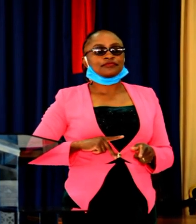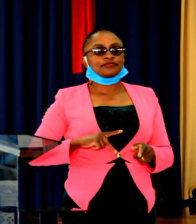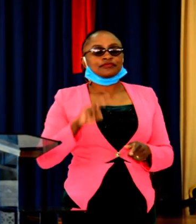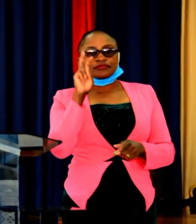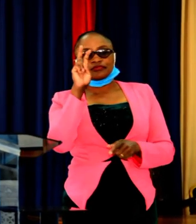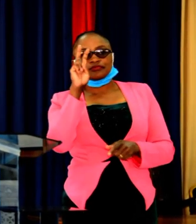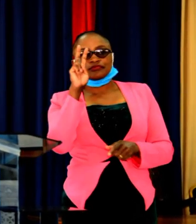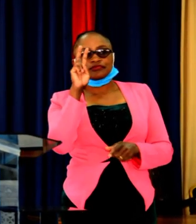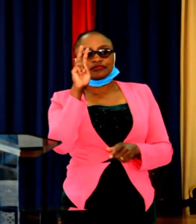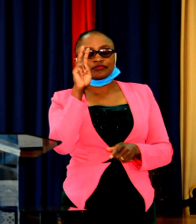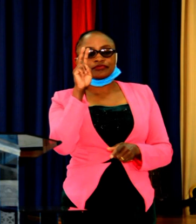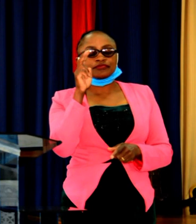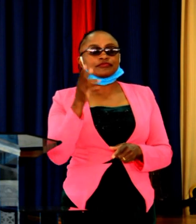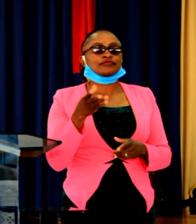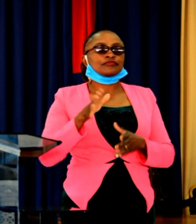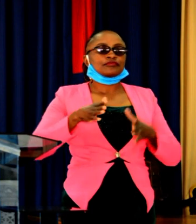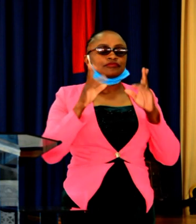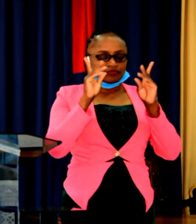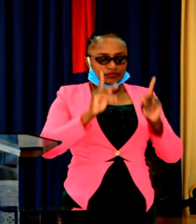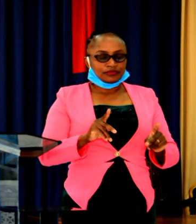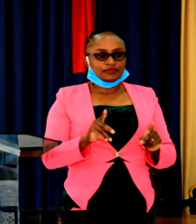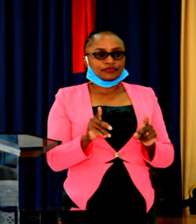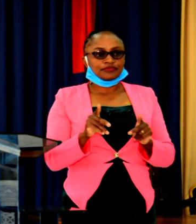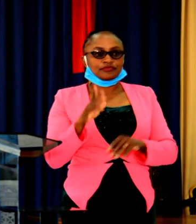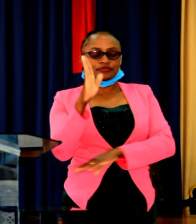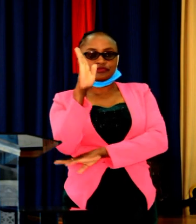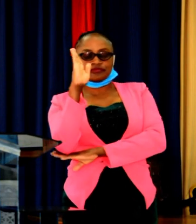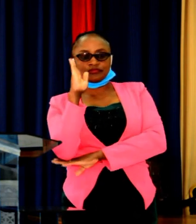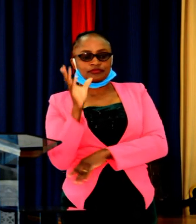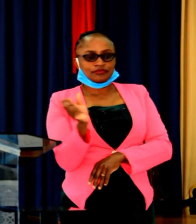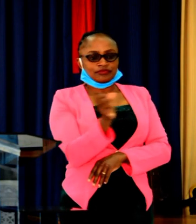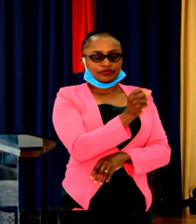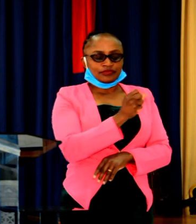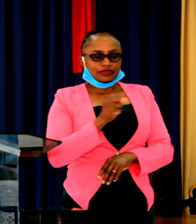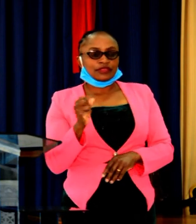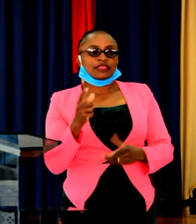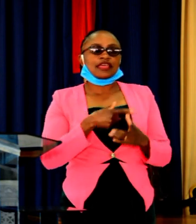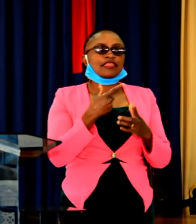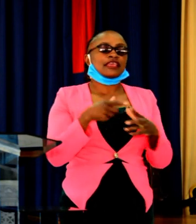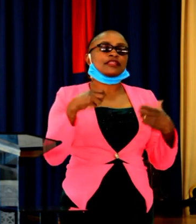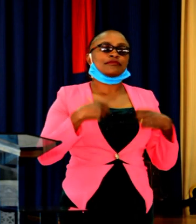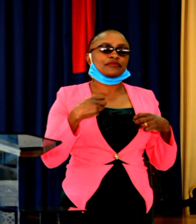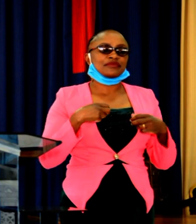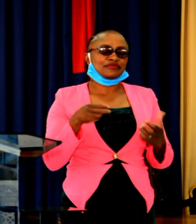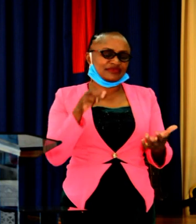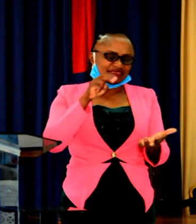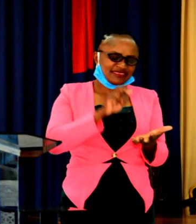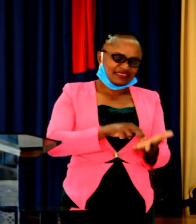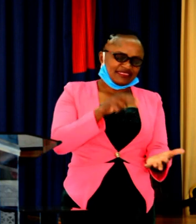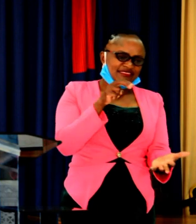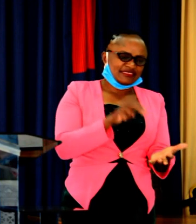wake, awasimamie watu langoni, na watu wakamnyang'anya, wakamkanyanga